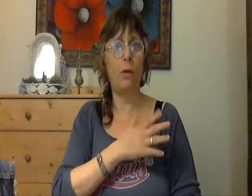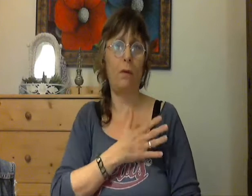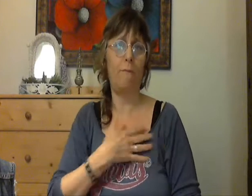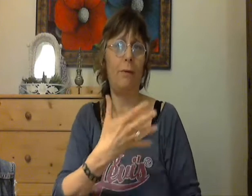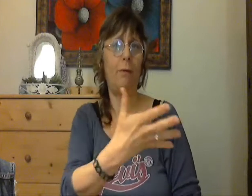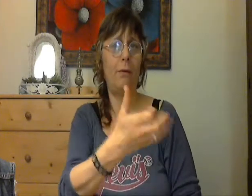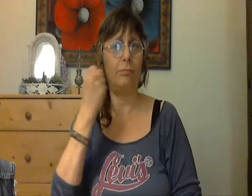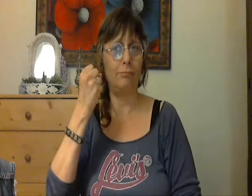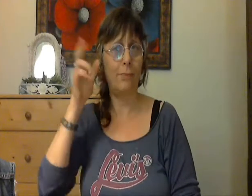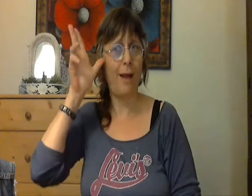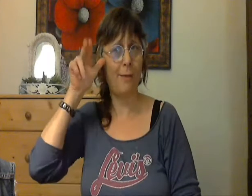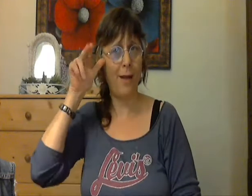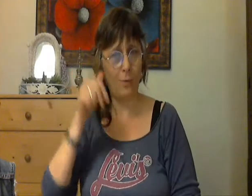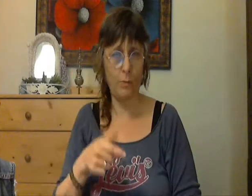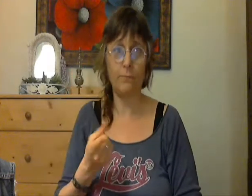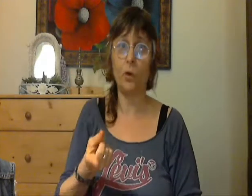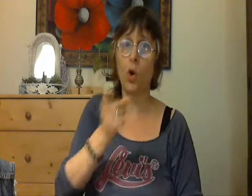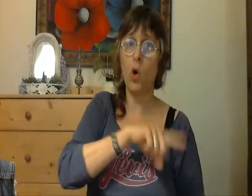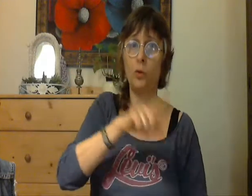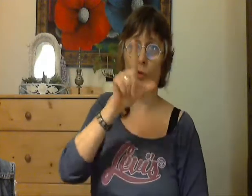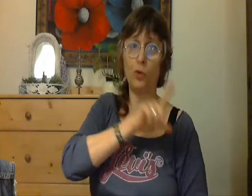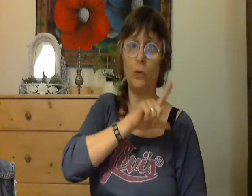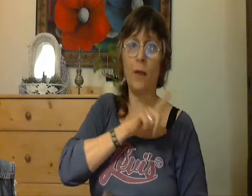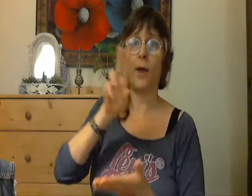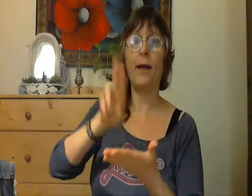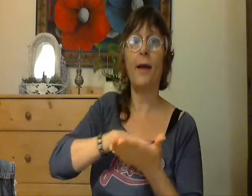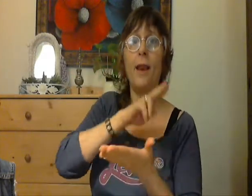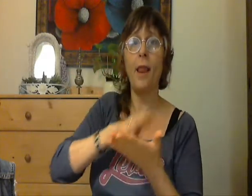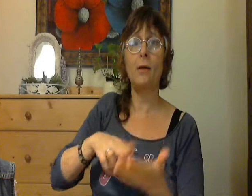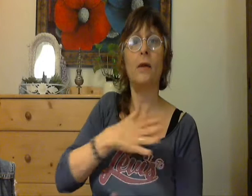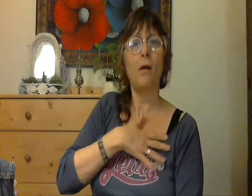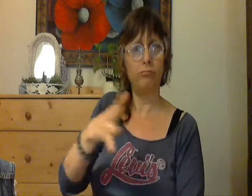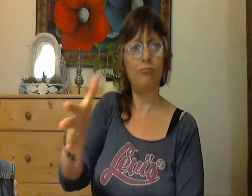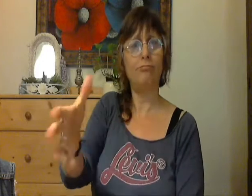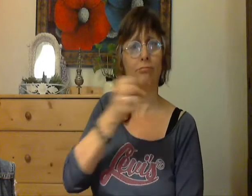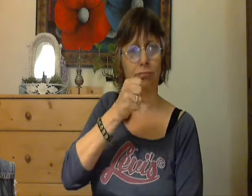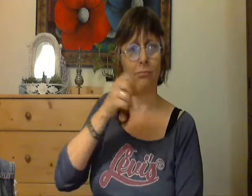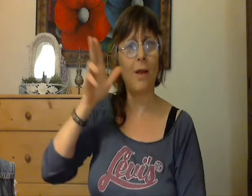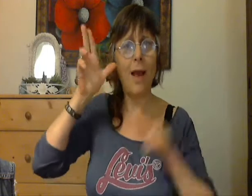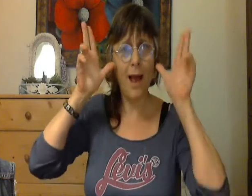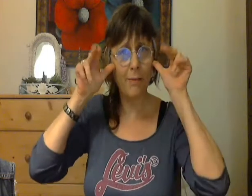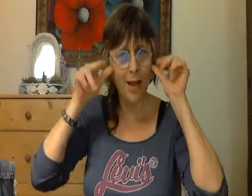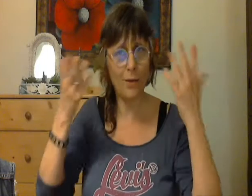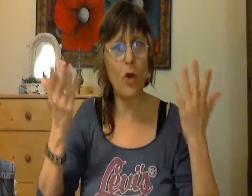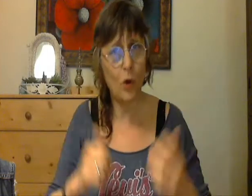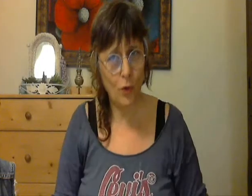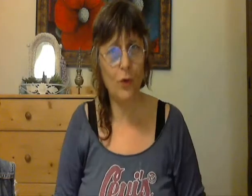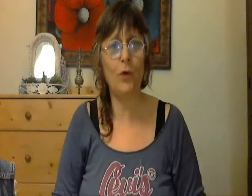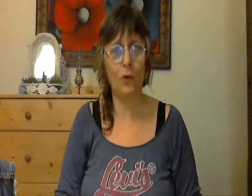no es esto. Yo creo que es para estar, porque si son no solamente como futbolistas, sino toda la gente que se llama con el grupo.